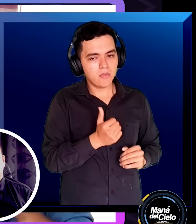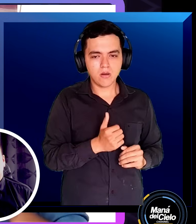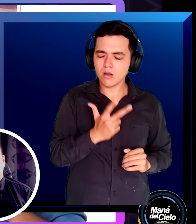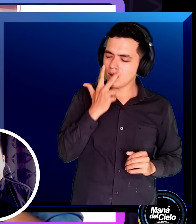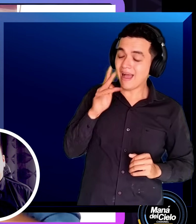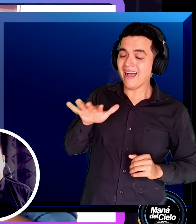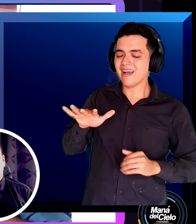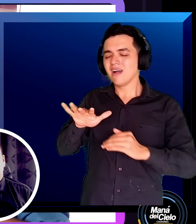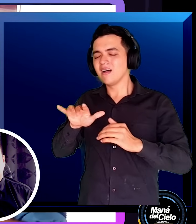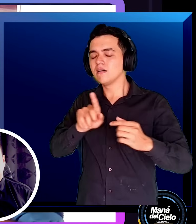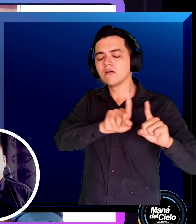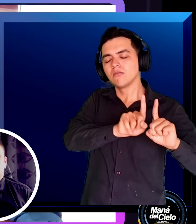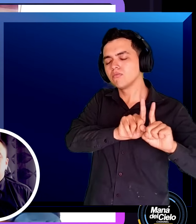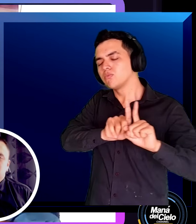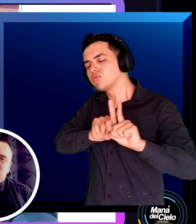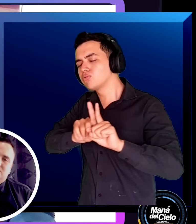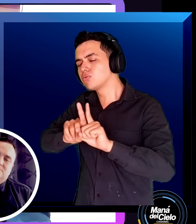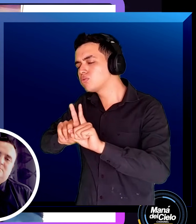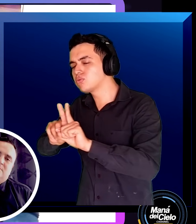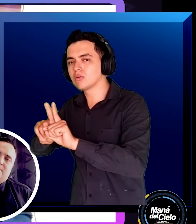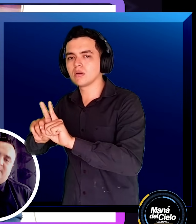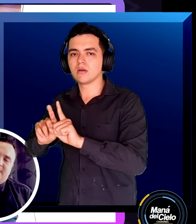Esto de intercesión a veces fastidia,